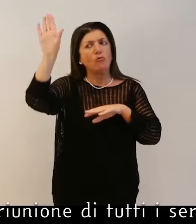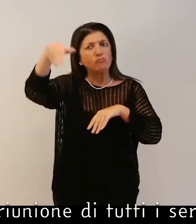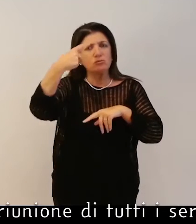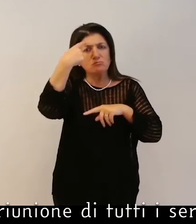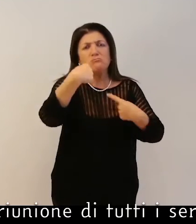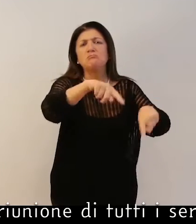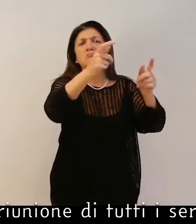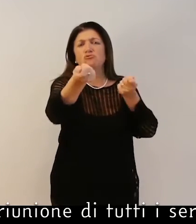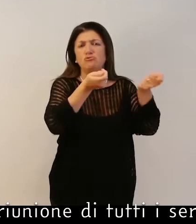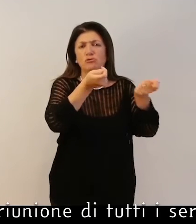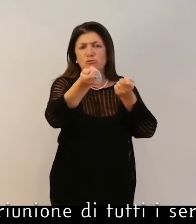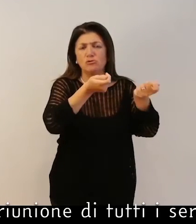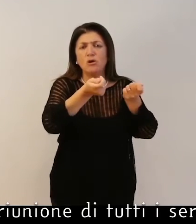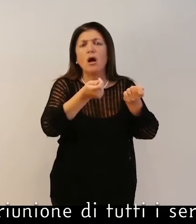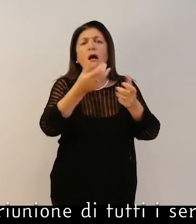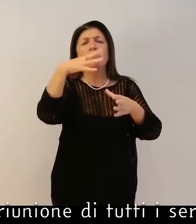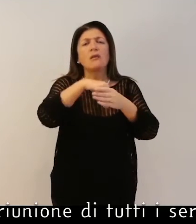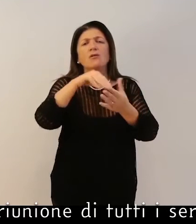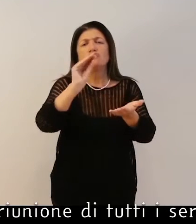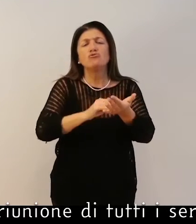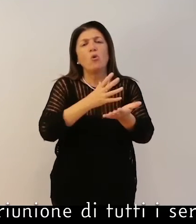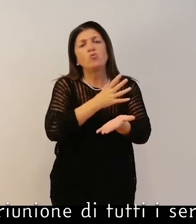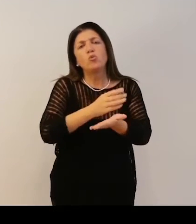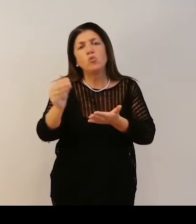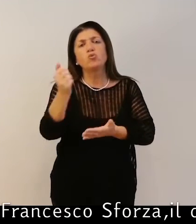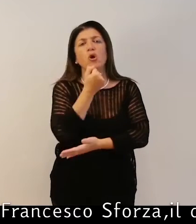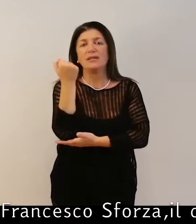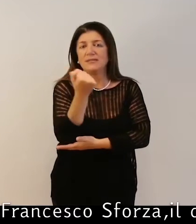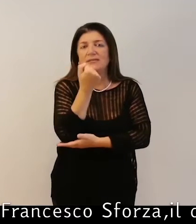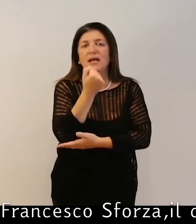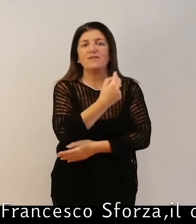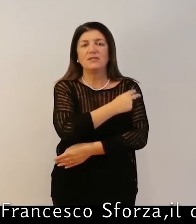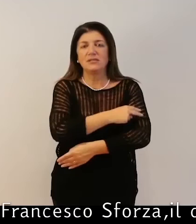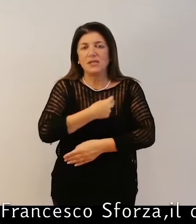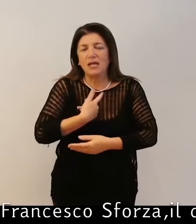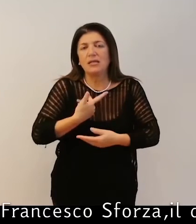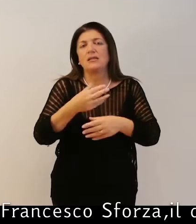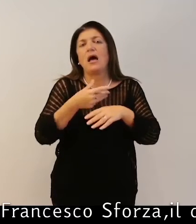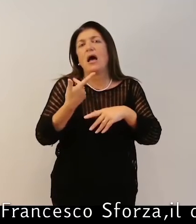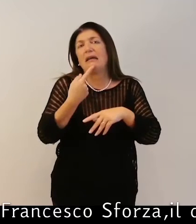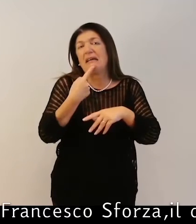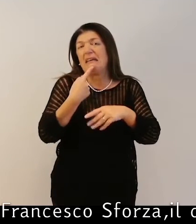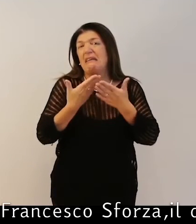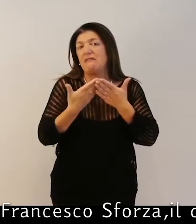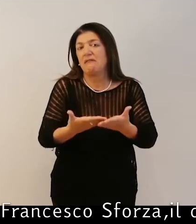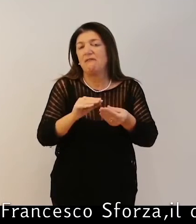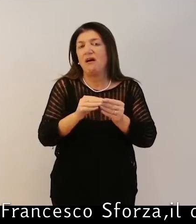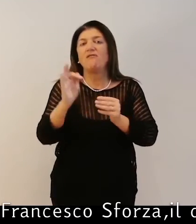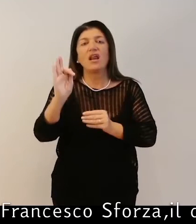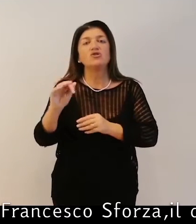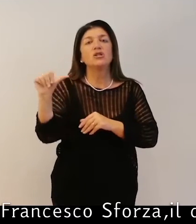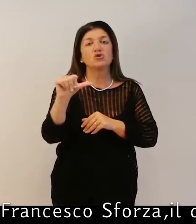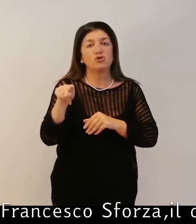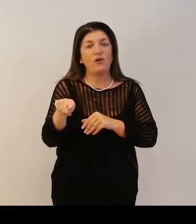Con la riunione di tutti i servizi sanitari nell'Arca Granda, ad opera di Francesco Sforza, il convento